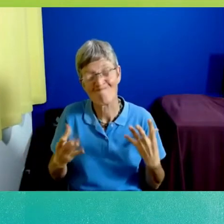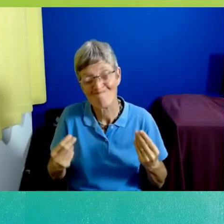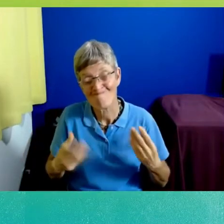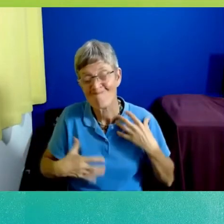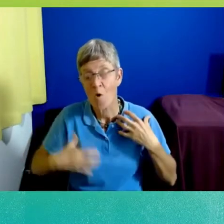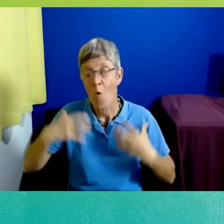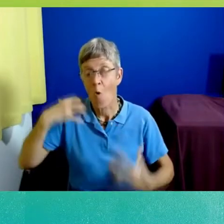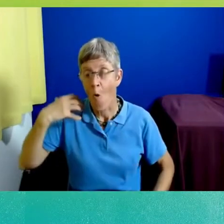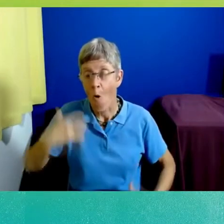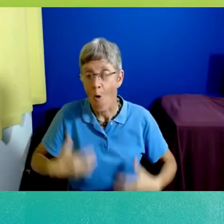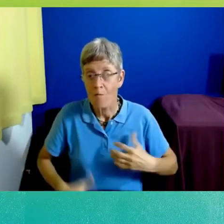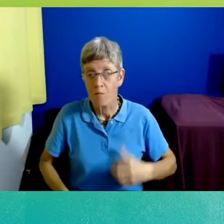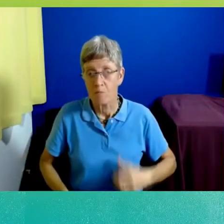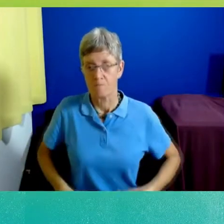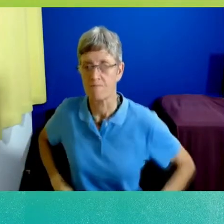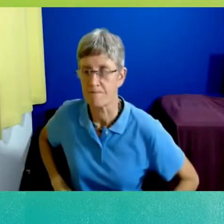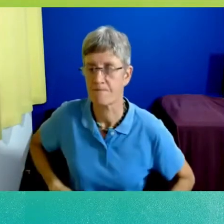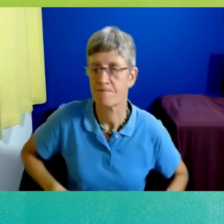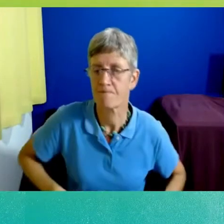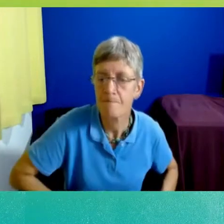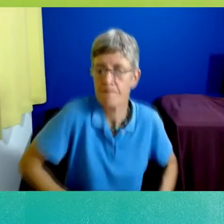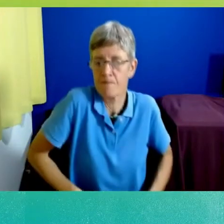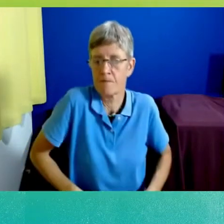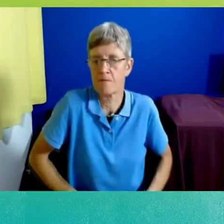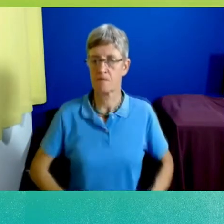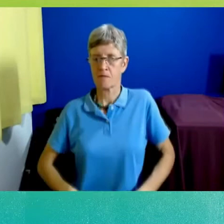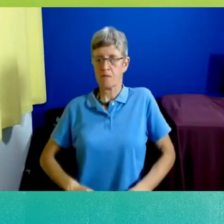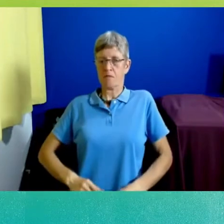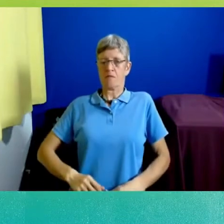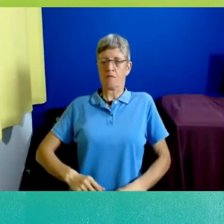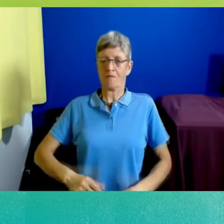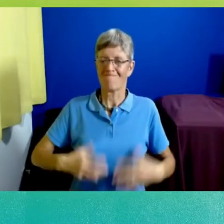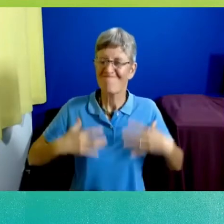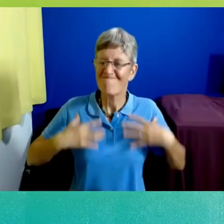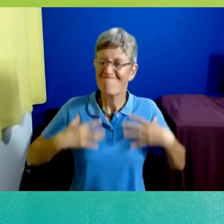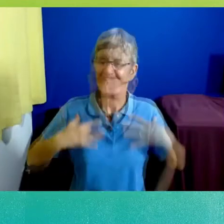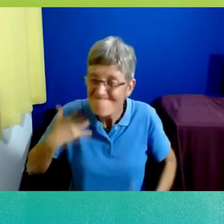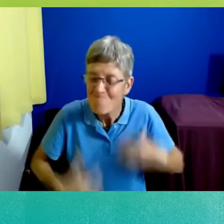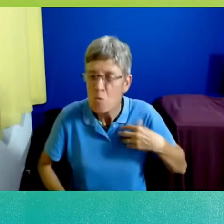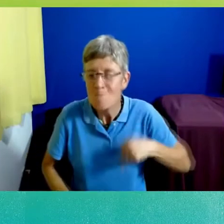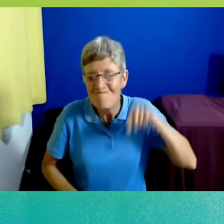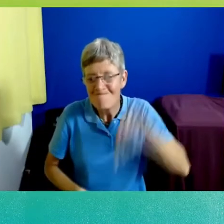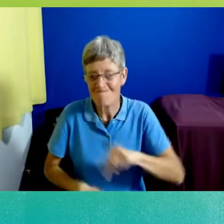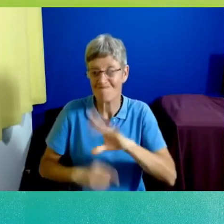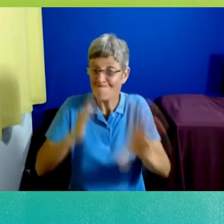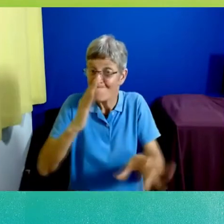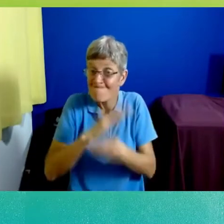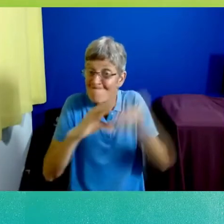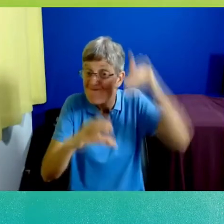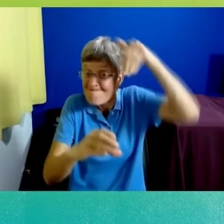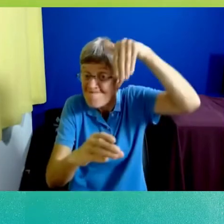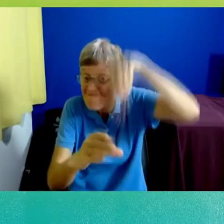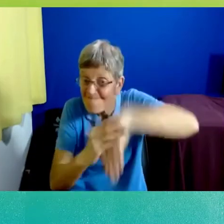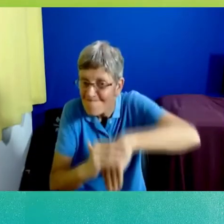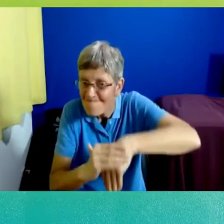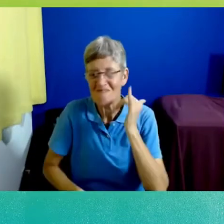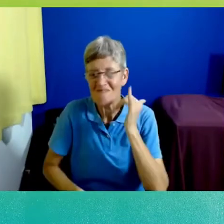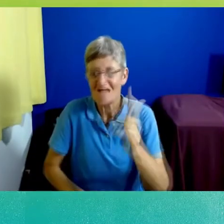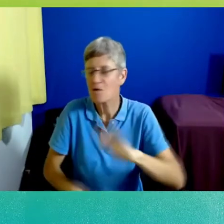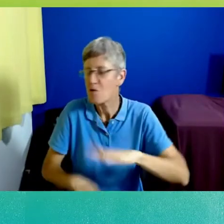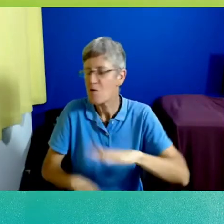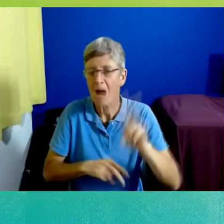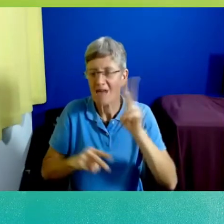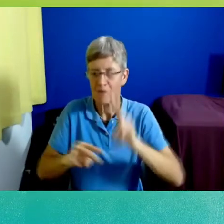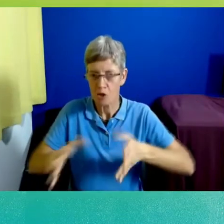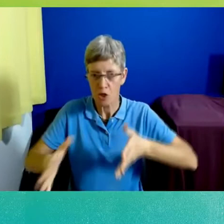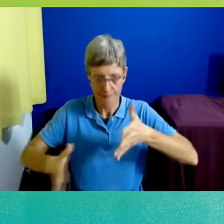É, na narrativa visual. Todo aquele movimento, esse movimento que eu estou fazendo para trás,